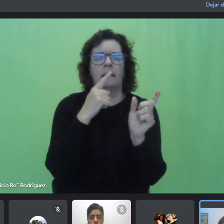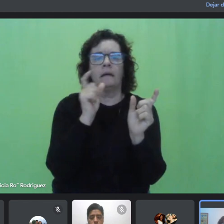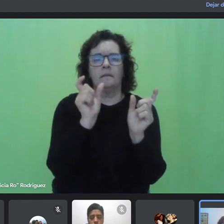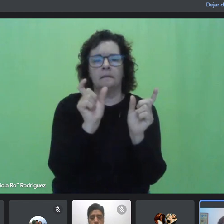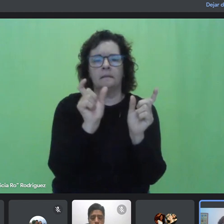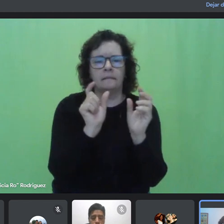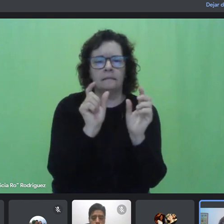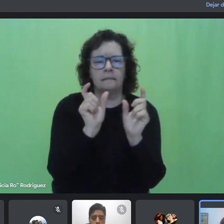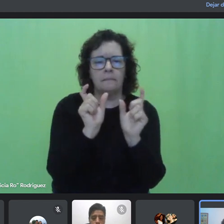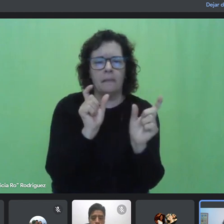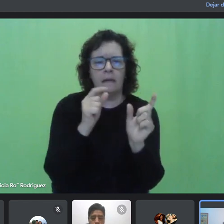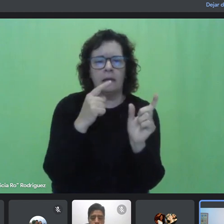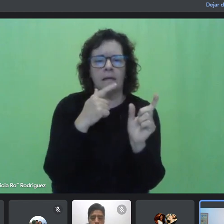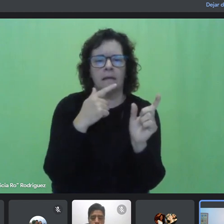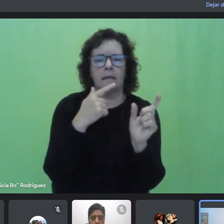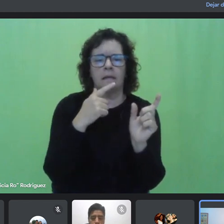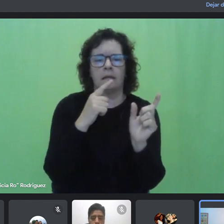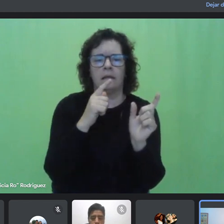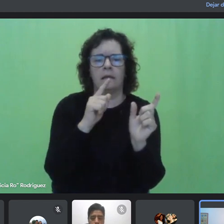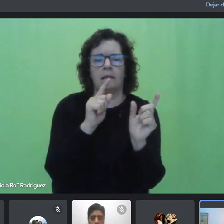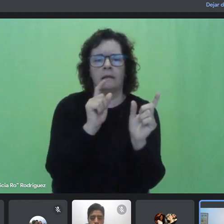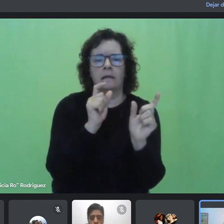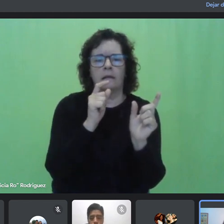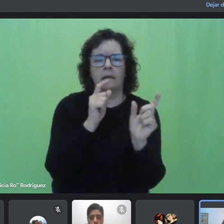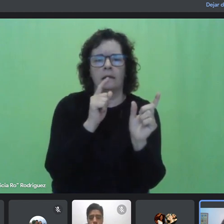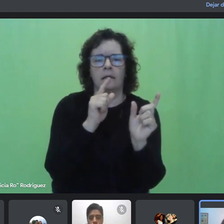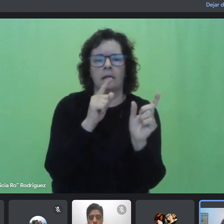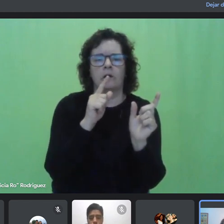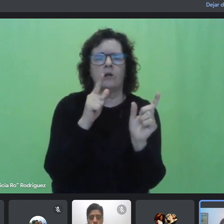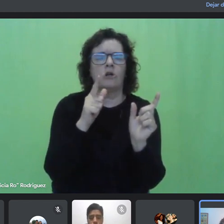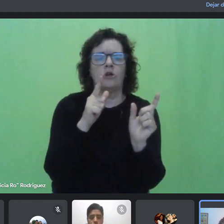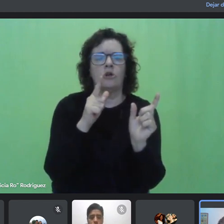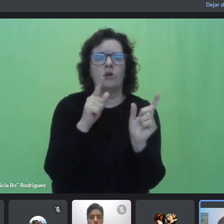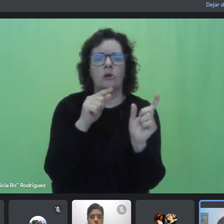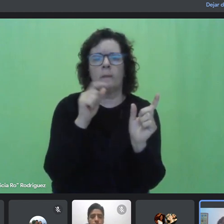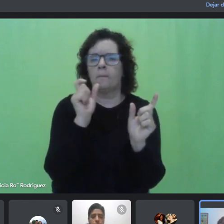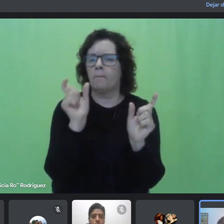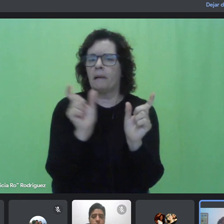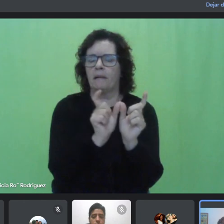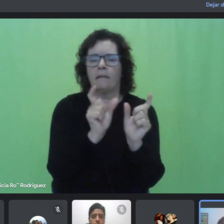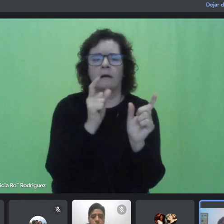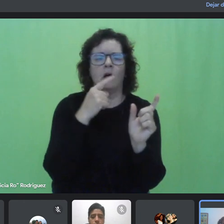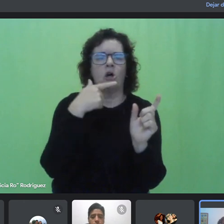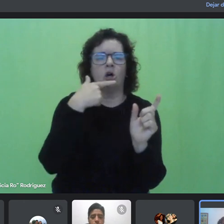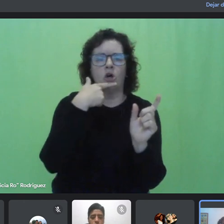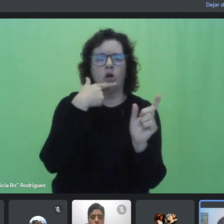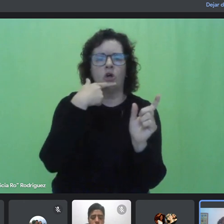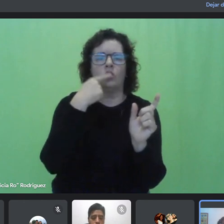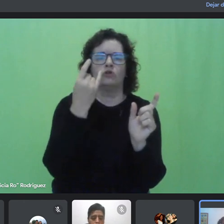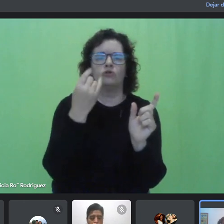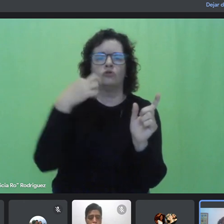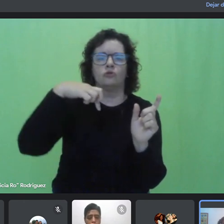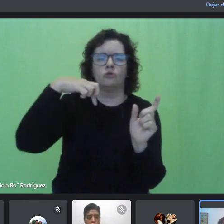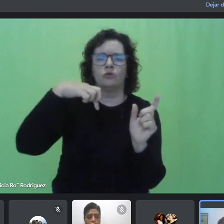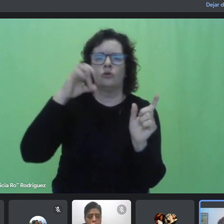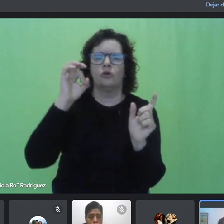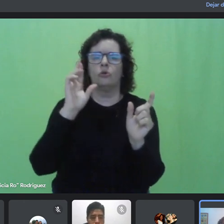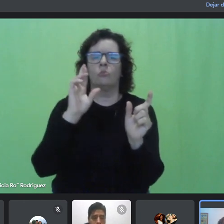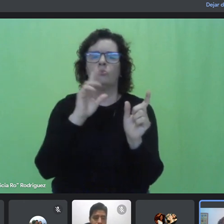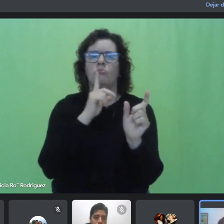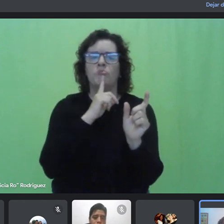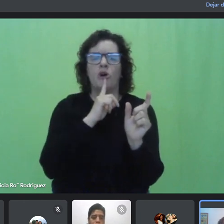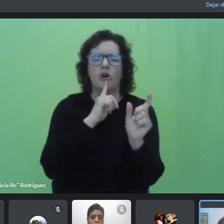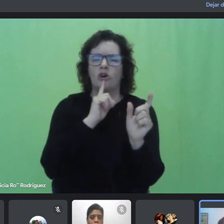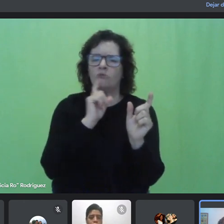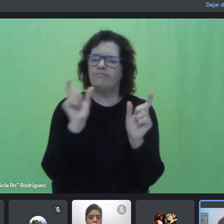es support, que podría ser un sustantivo. ¿Por qué? Porque support está formando una frase